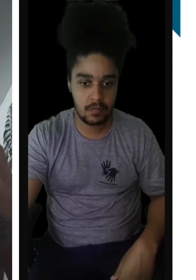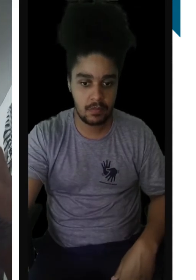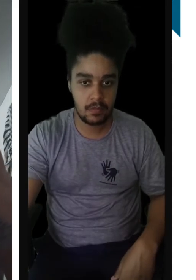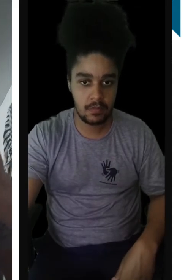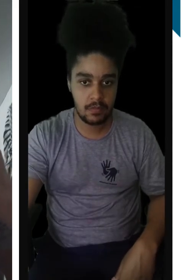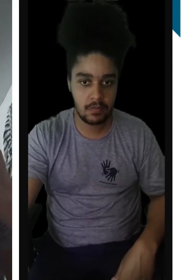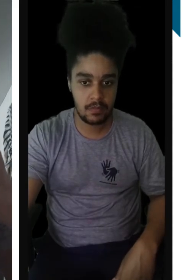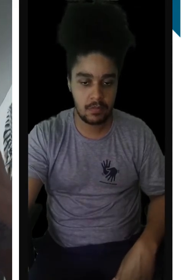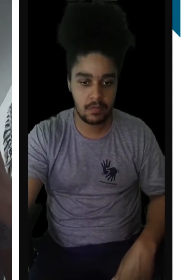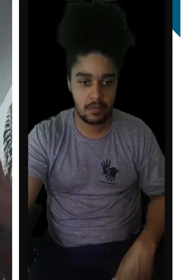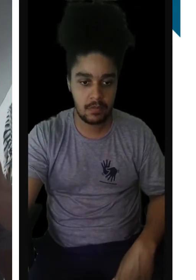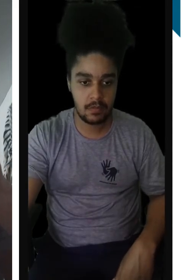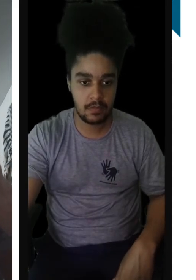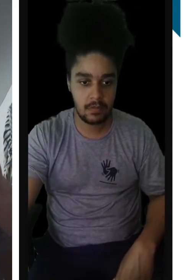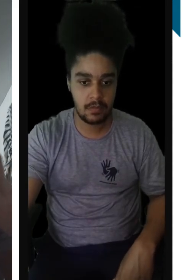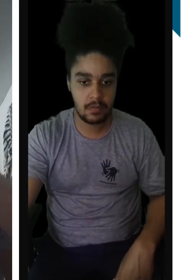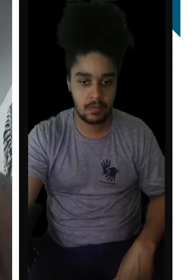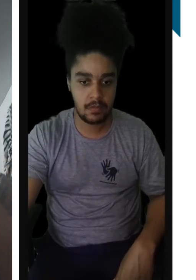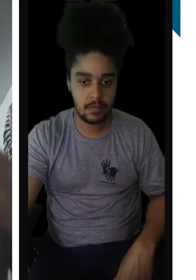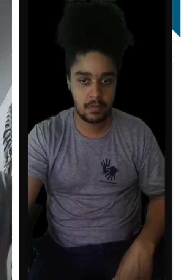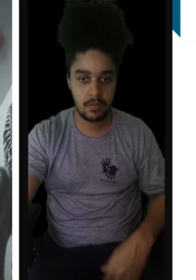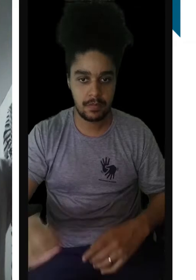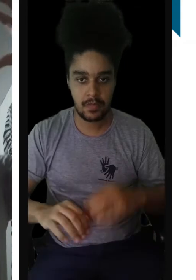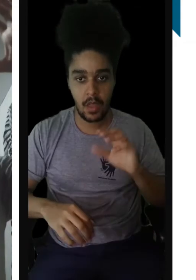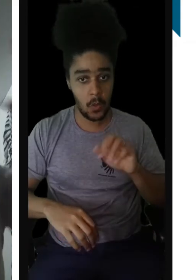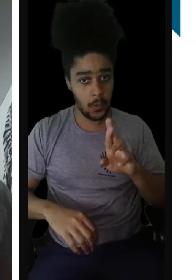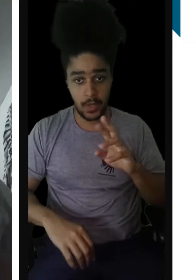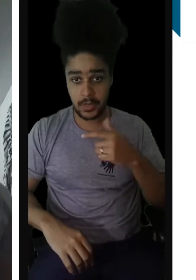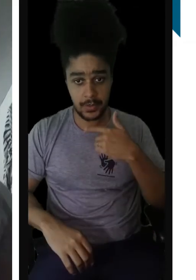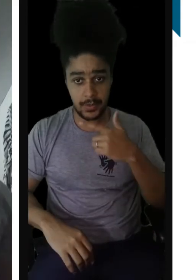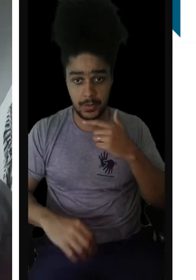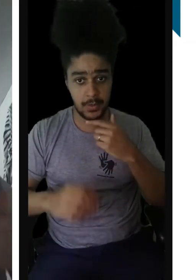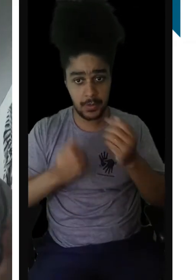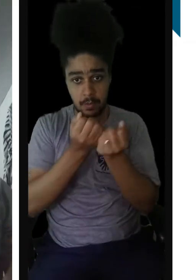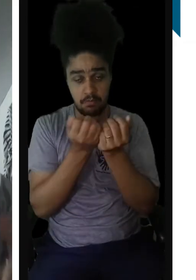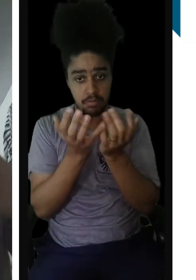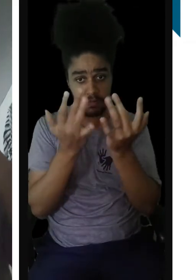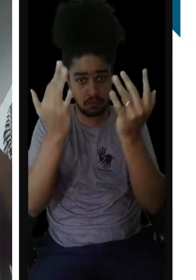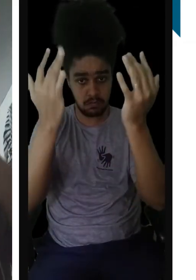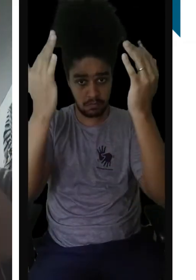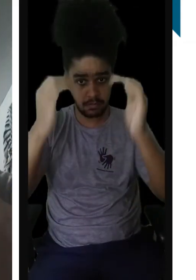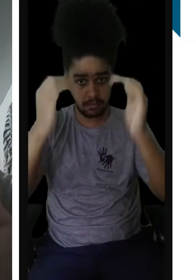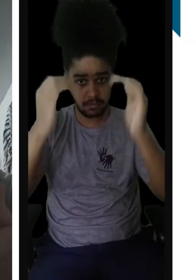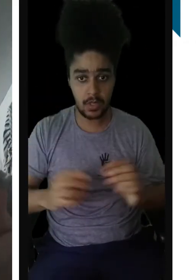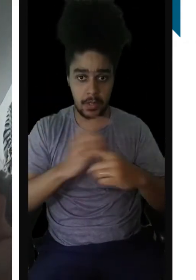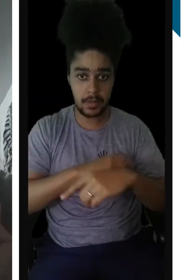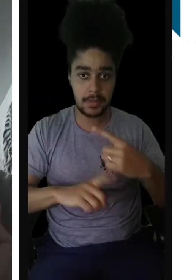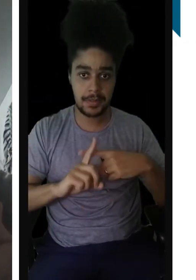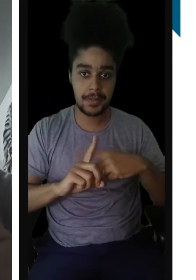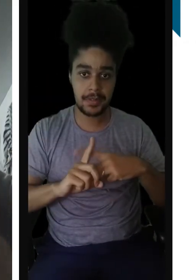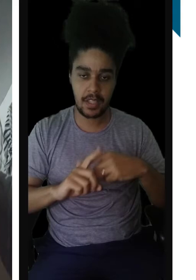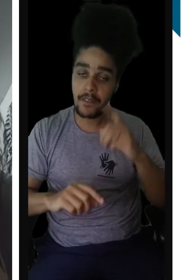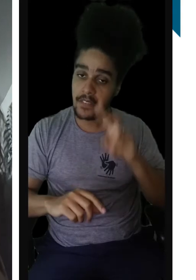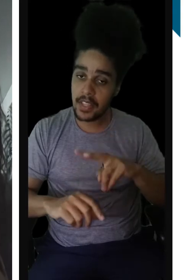está ali embaixo não consegue ganhar temperatura o suficiente para dissipar a poluição. Inversão térmica, olha o